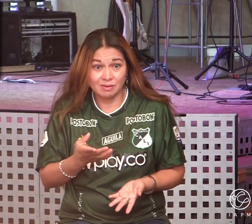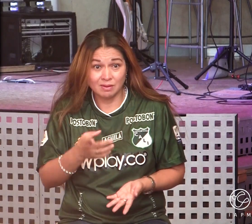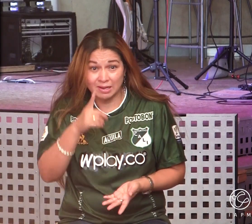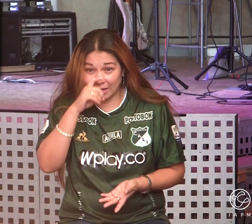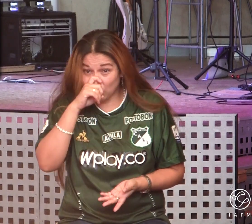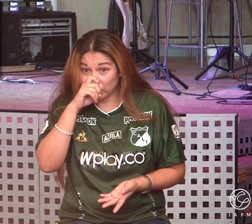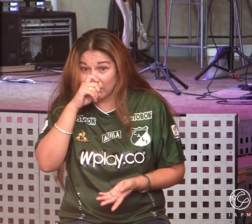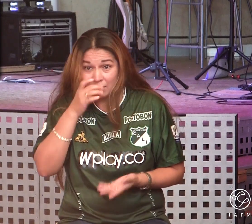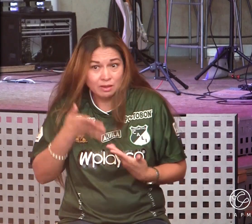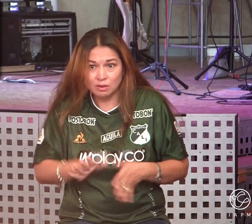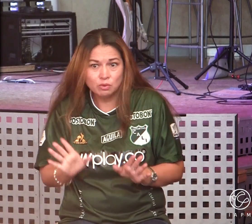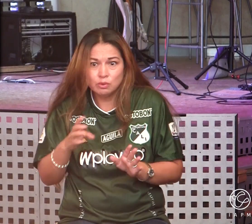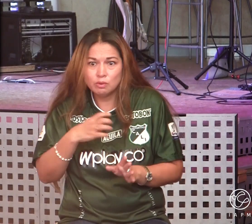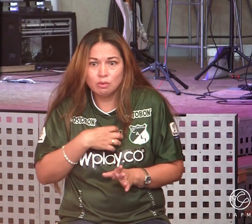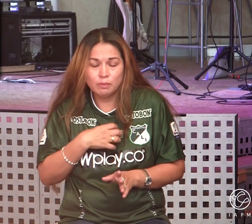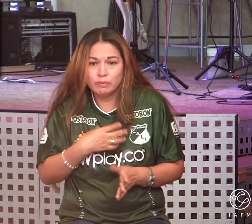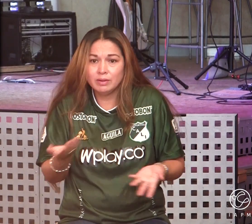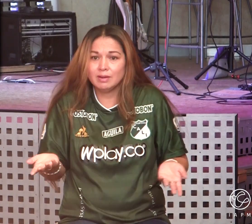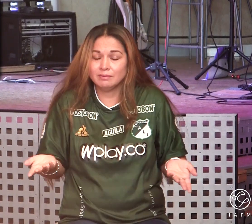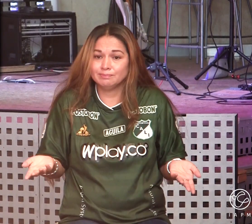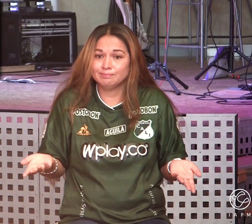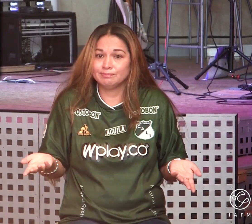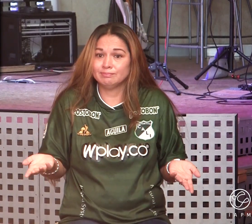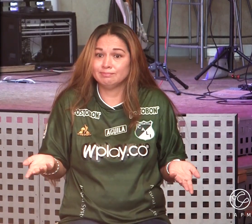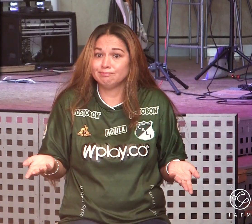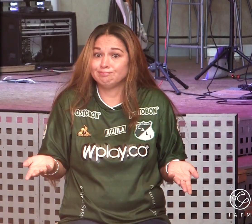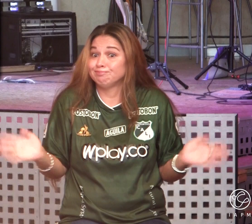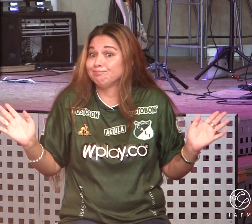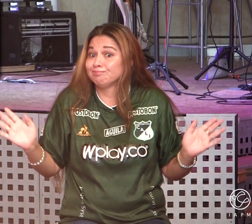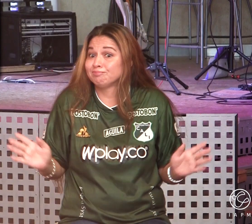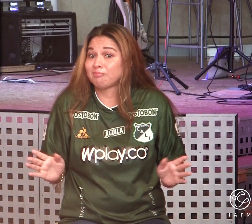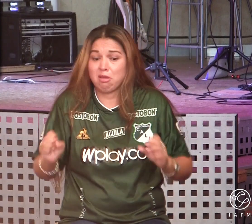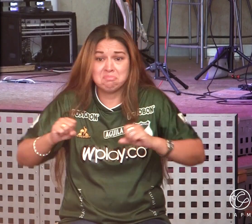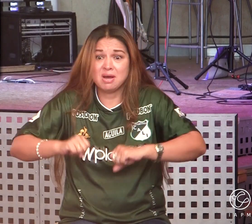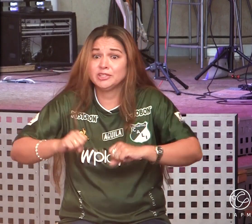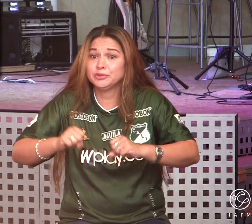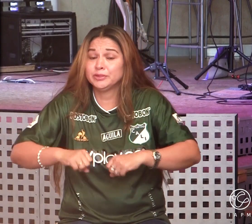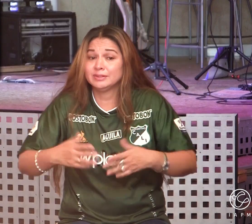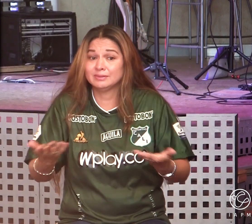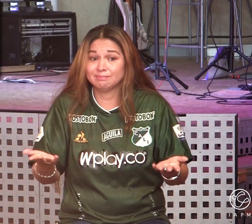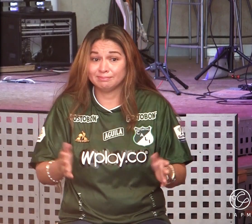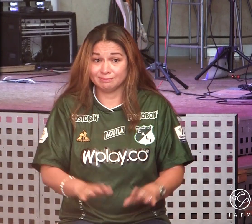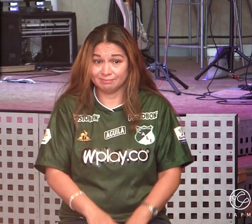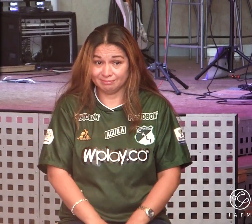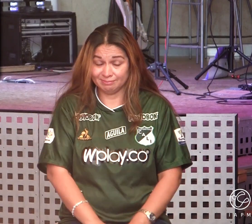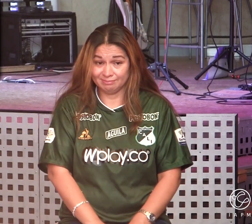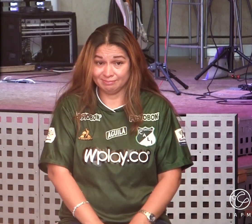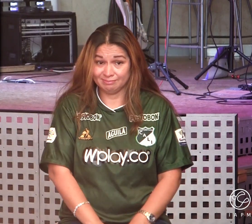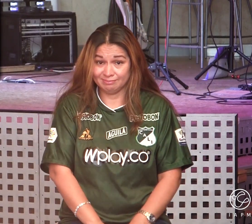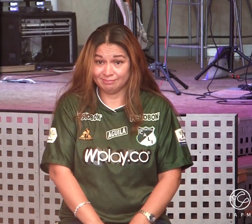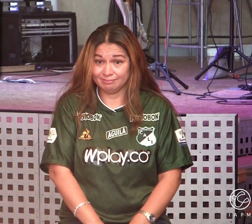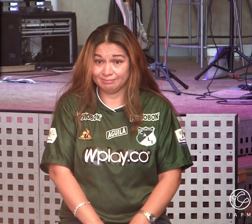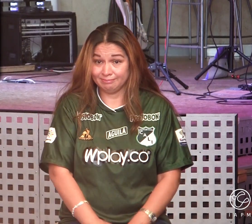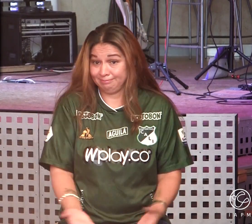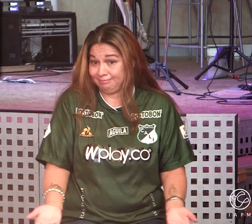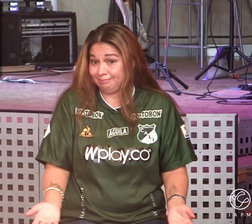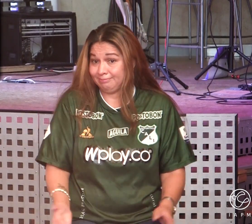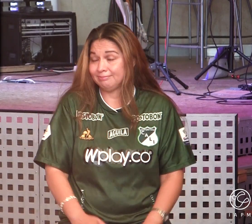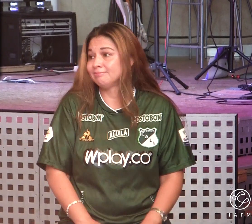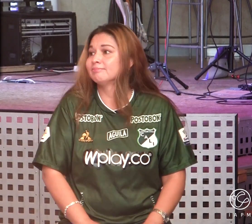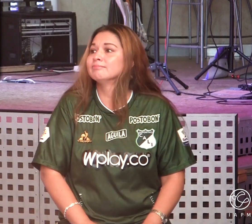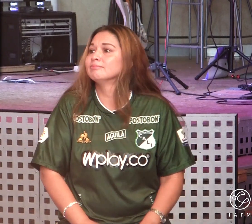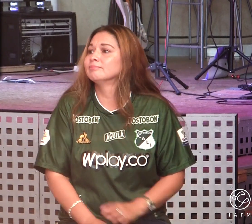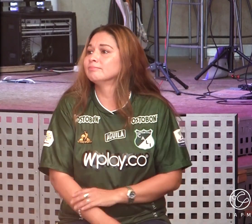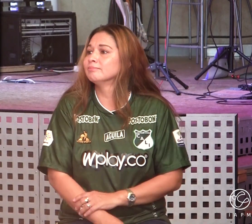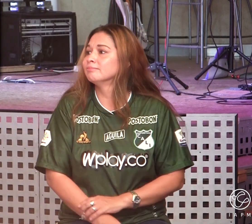Bueno, y le dio a Agar, la joven y horrible esclava egipcia. Y Abraham, pues como todos los hombres